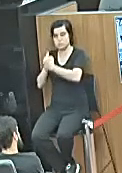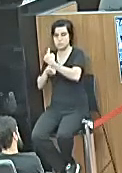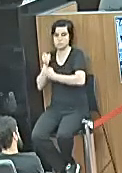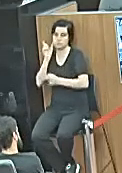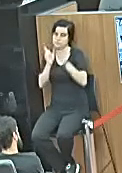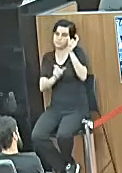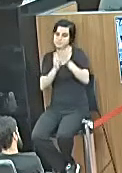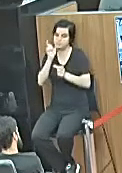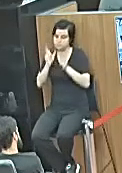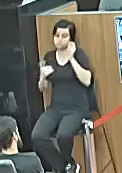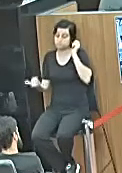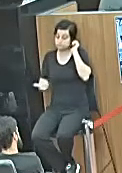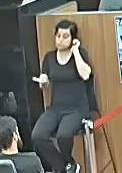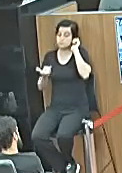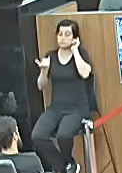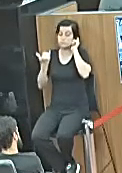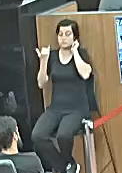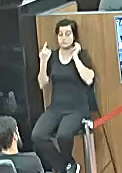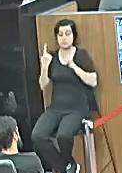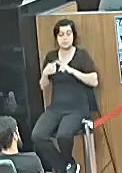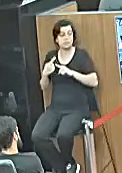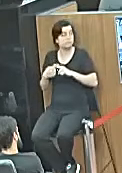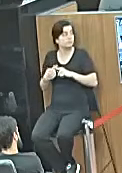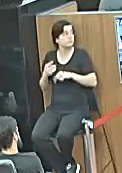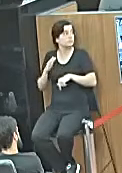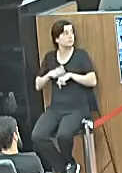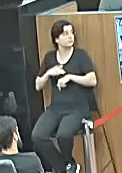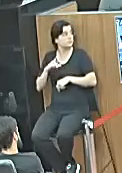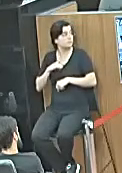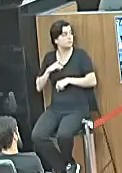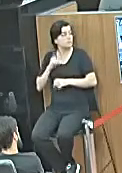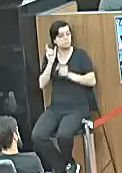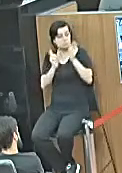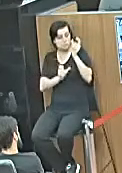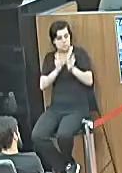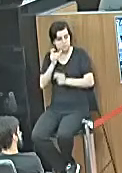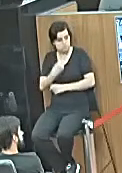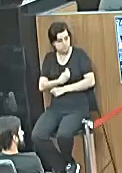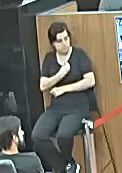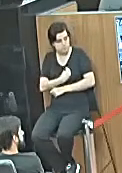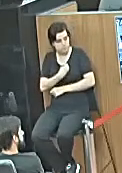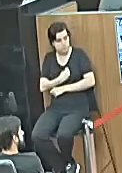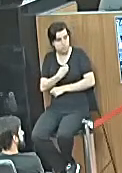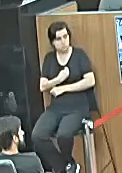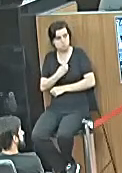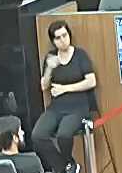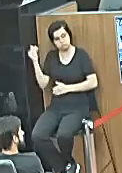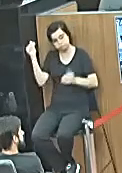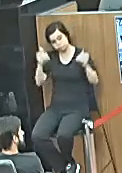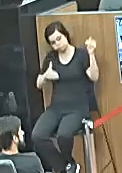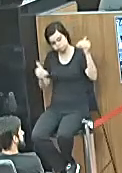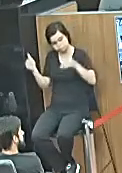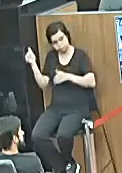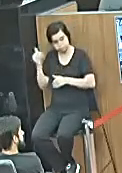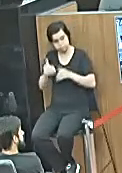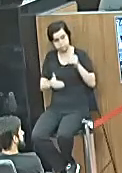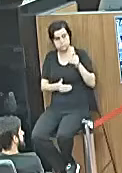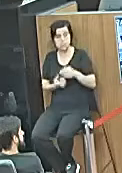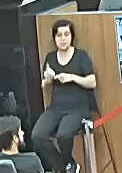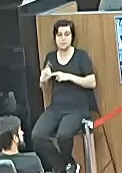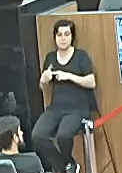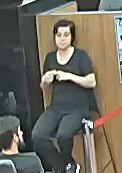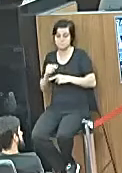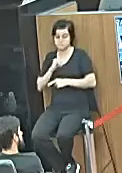acho que pra trazer cada vez mais cidadã e cidadão mesmo pressa para essa discussão é quando você fica muito